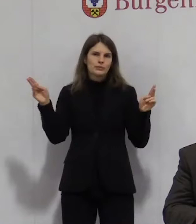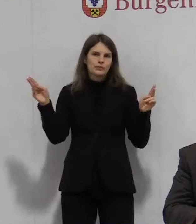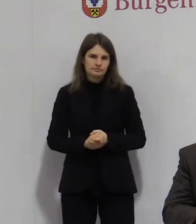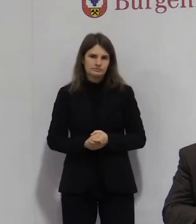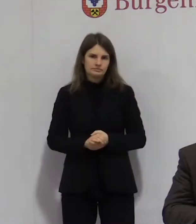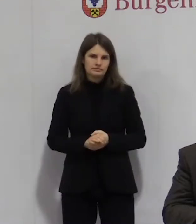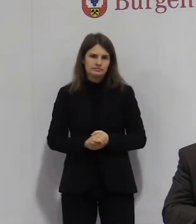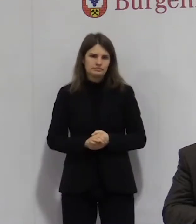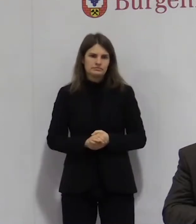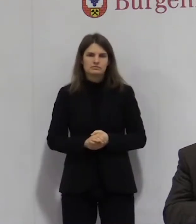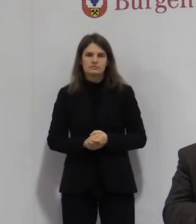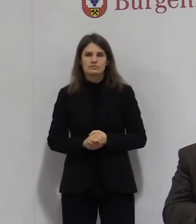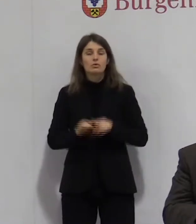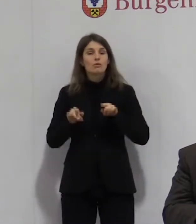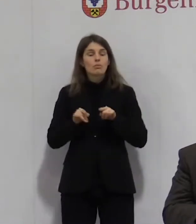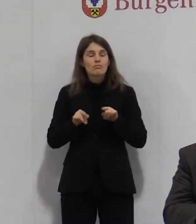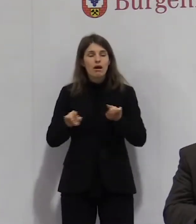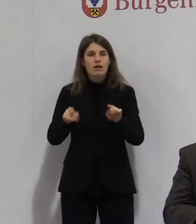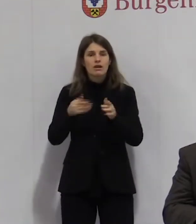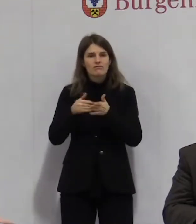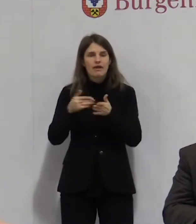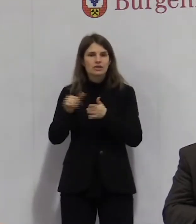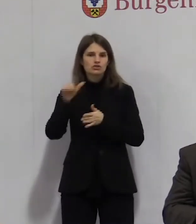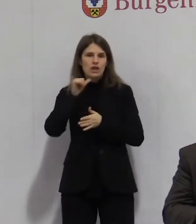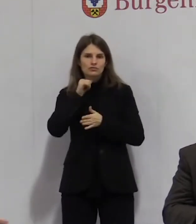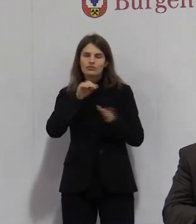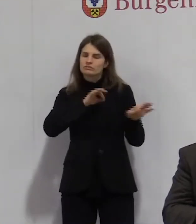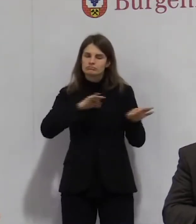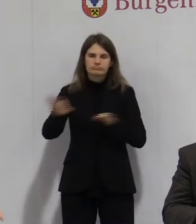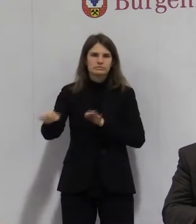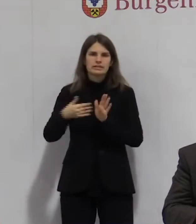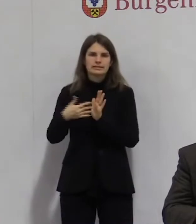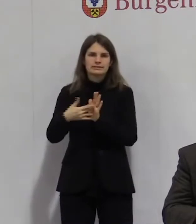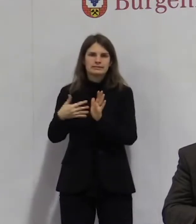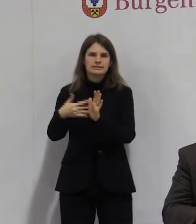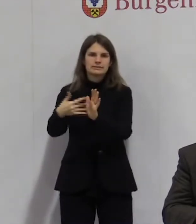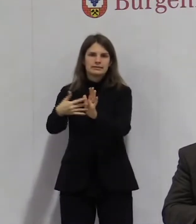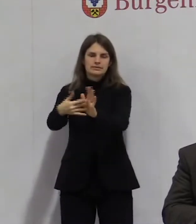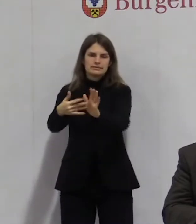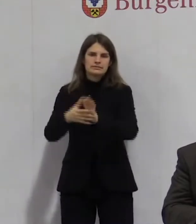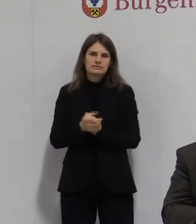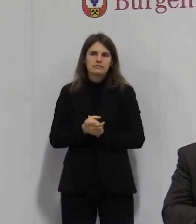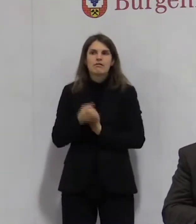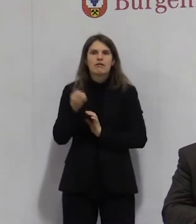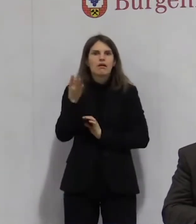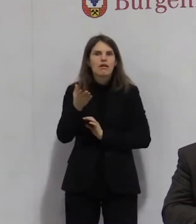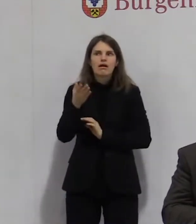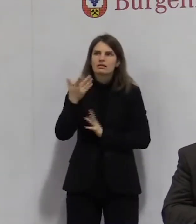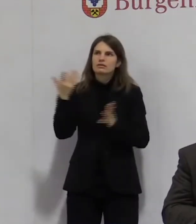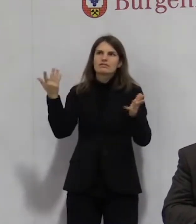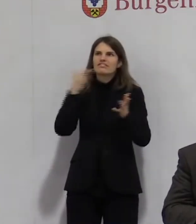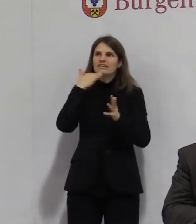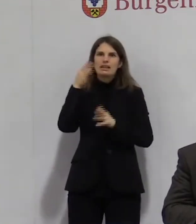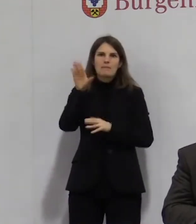gleichzeitig die Reihentestung am Schlachthof weiter stattfindet, natürlich immer wieder auch zu positiven Fällen führen, wenn Sie so eine große Zahl